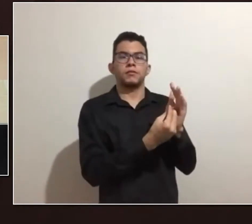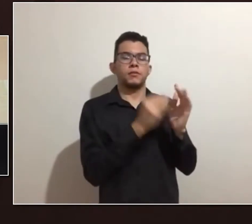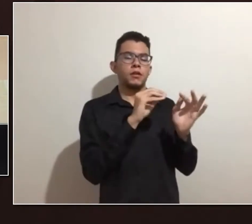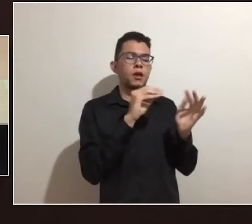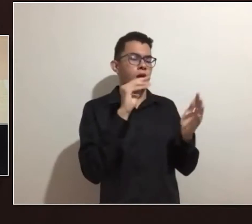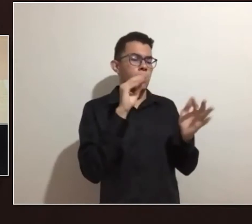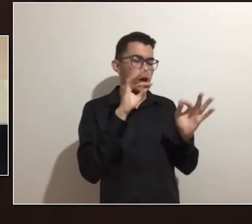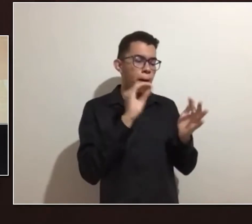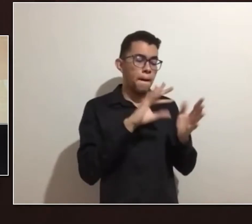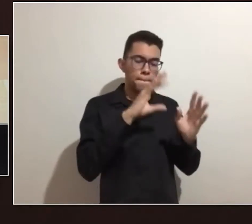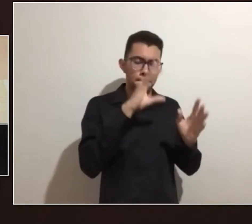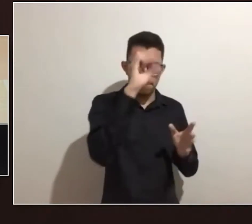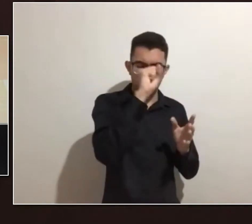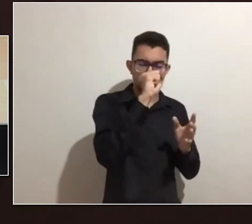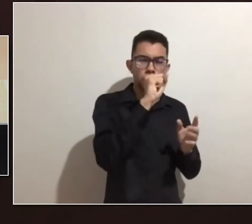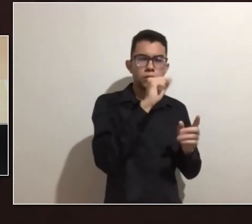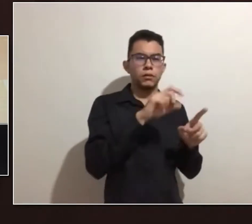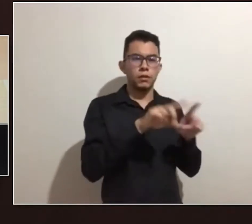a profecia